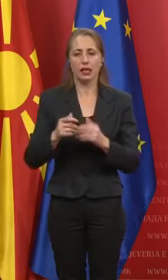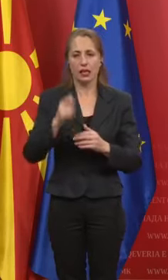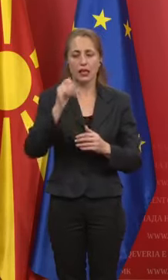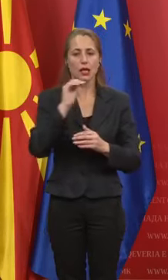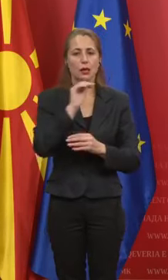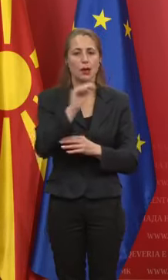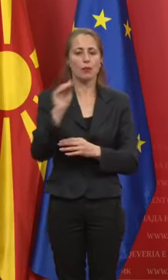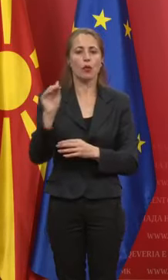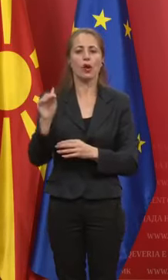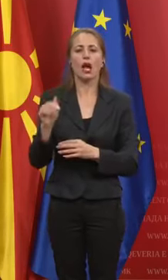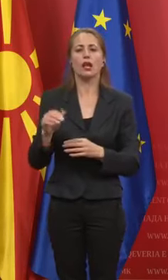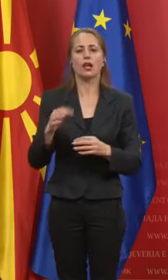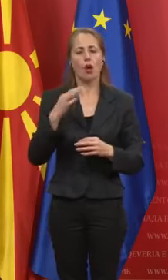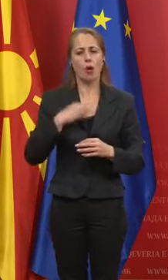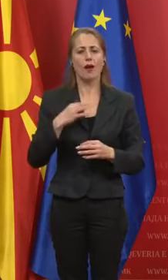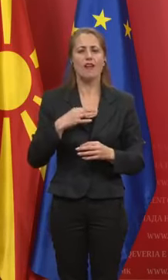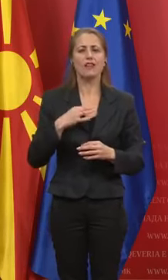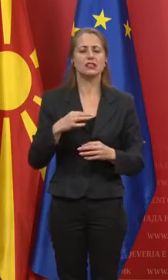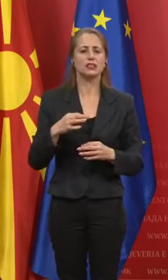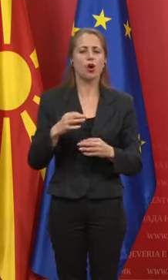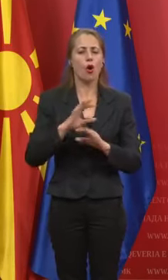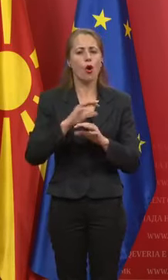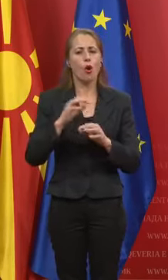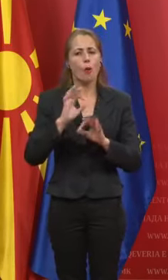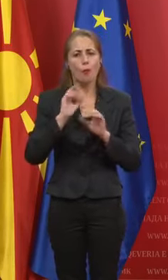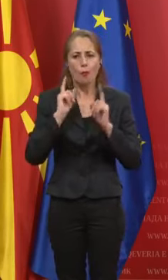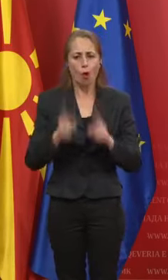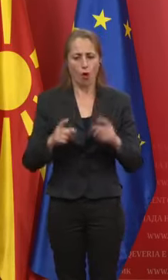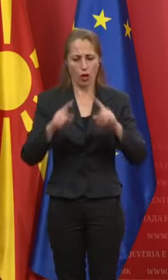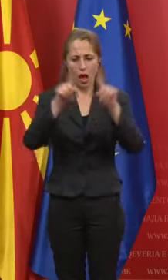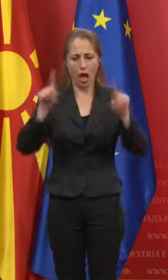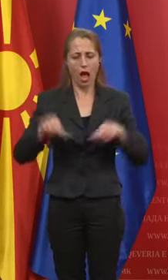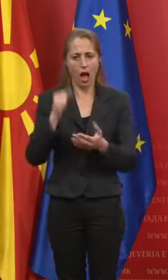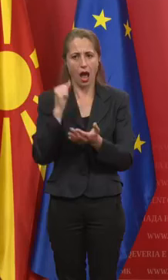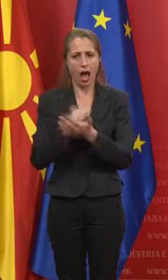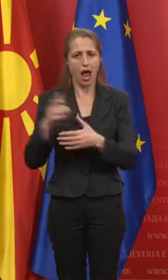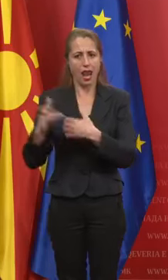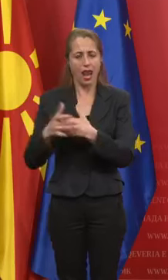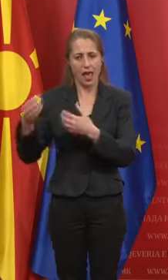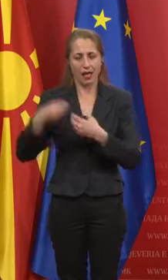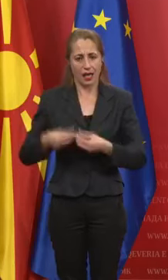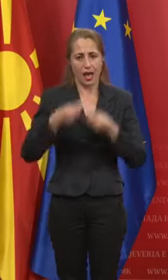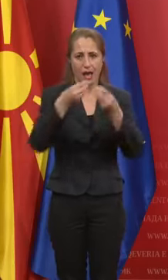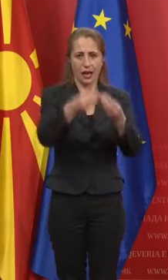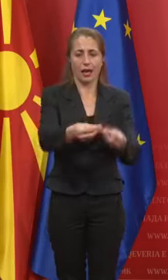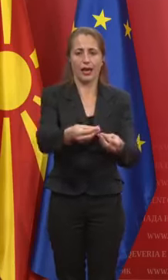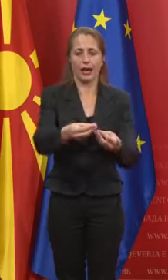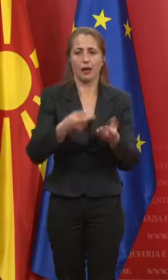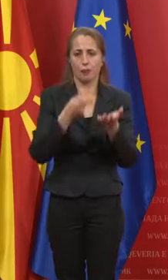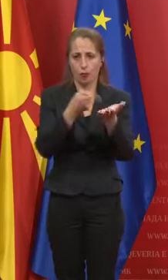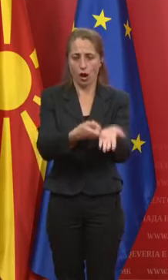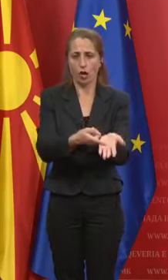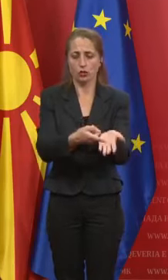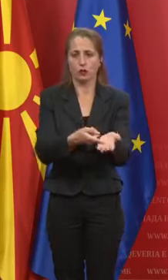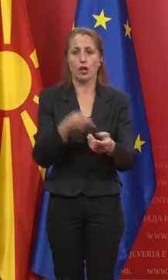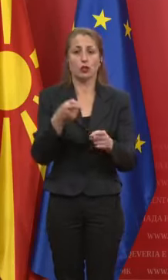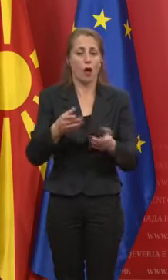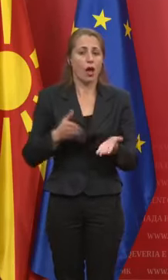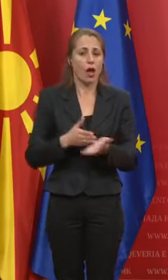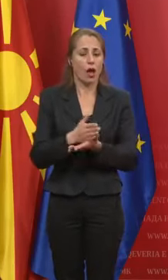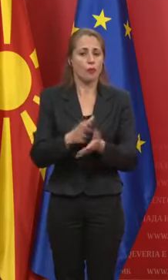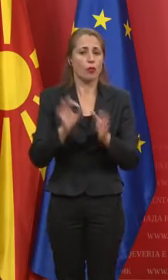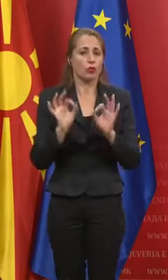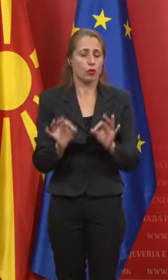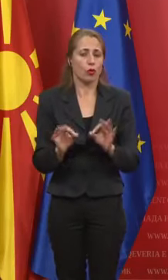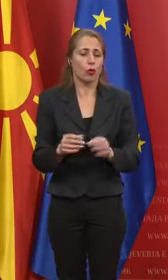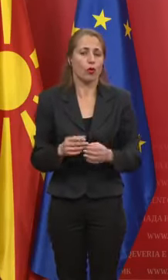со сериозна медицинска аргументација. Во таа смисла се безбедните протоколи кои што сме ги преборачали во сите институции,